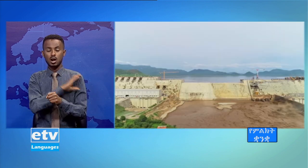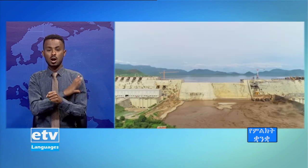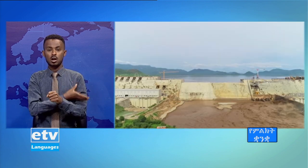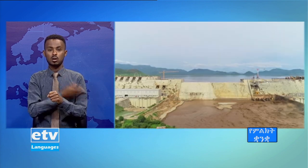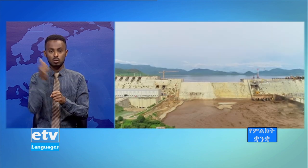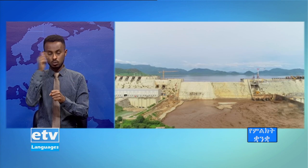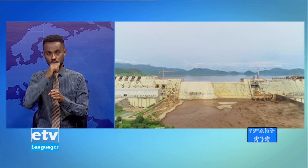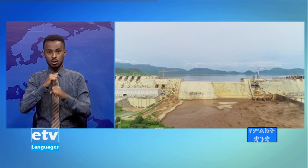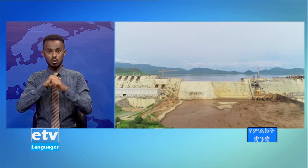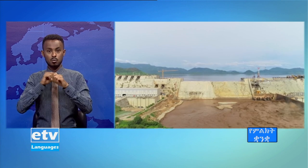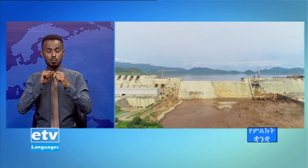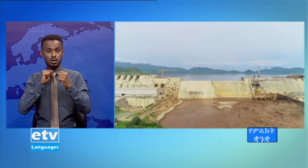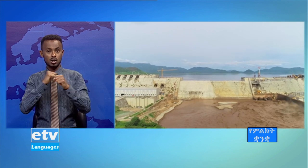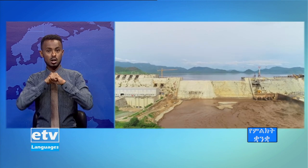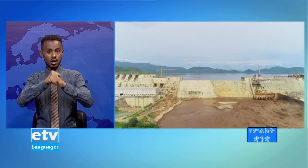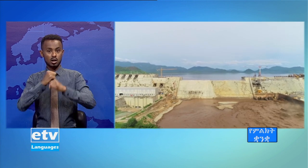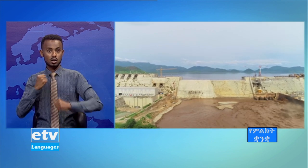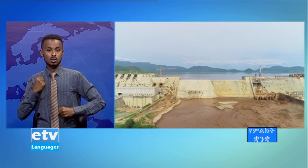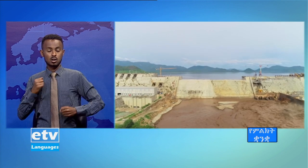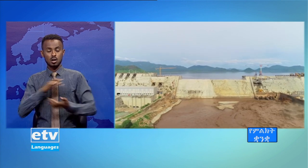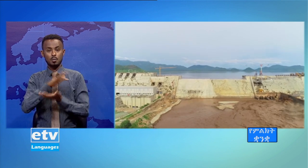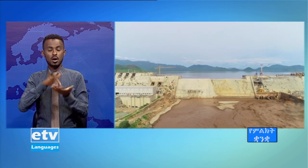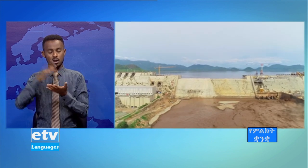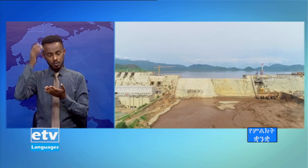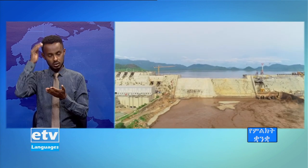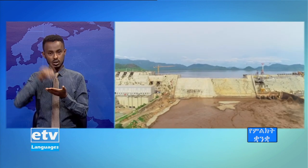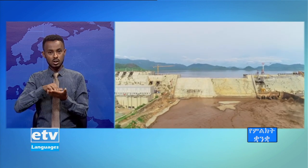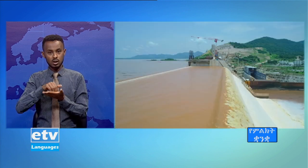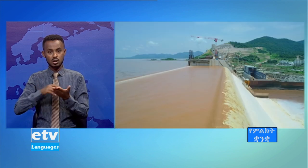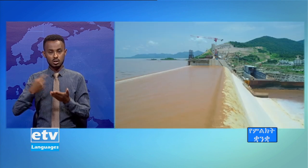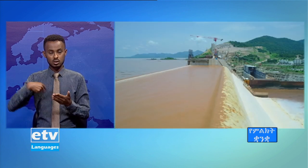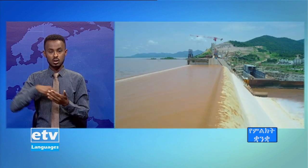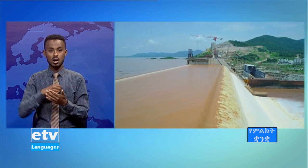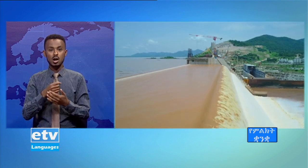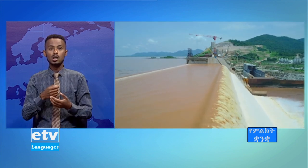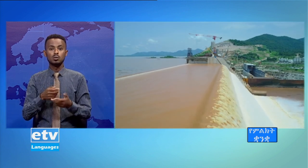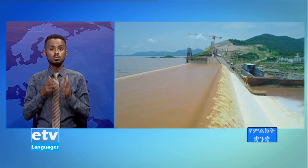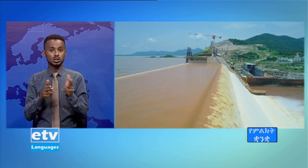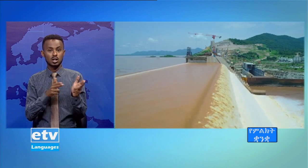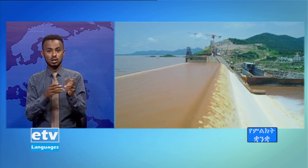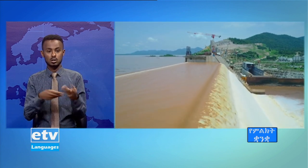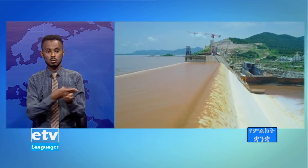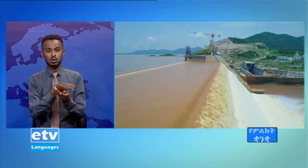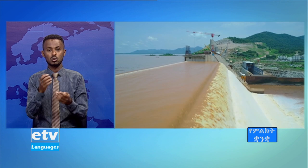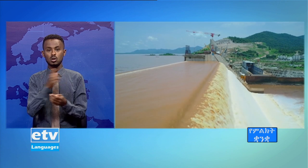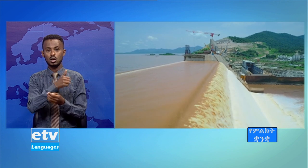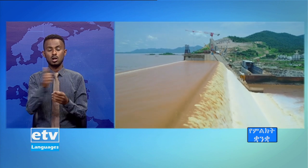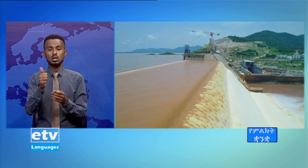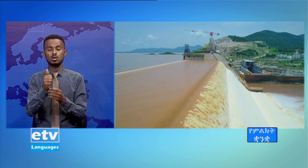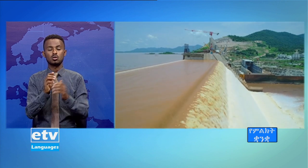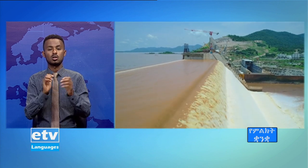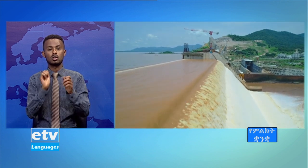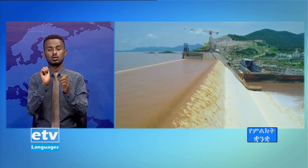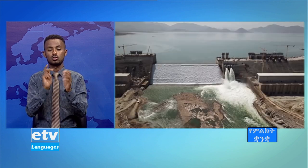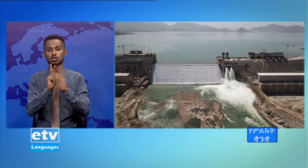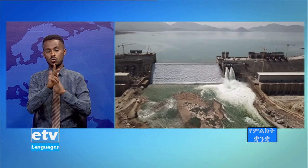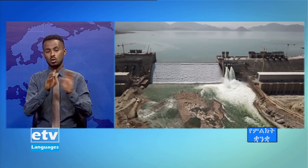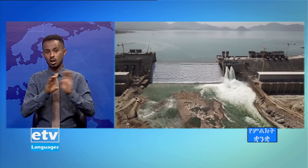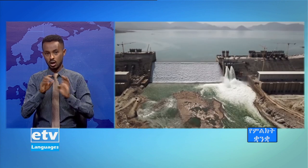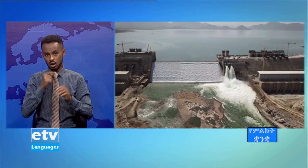የኢትዮጵያን መከላከያ ሰራዊት ኃይልና ማዕከላዊ መንግስቱን ካዳከሙት እኛ መሳሪያ ስለምንሰጣቸው ራሳቸው እንዲመቱት እናደርጋለን የሚል